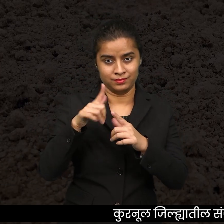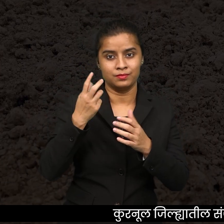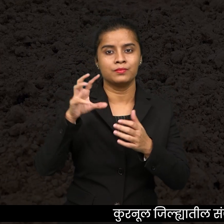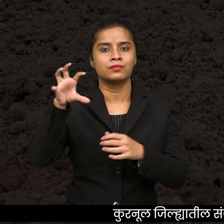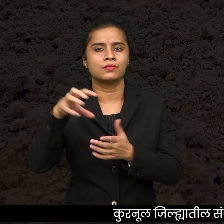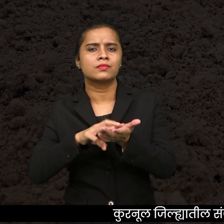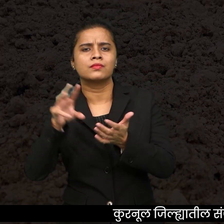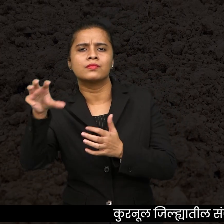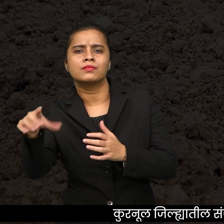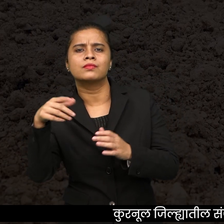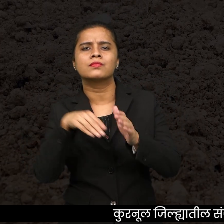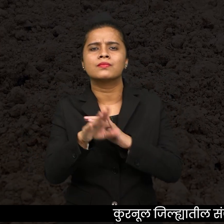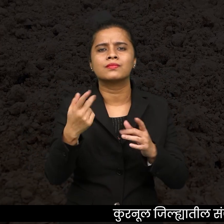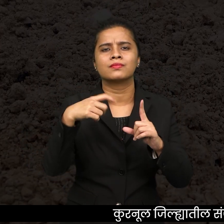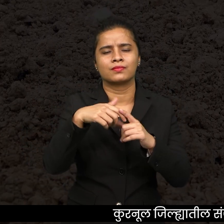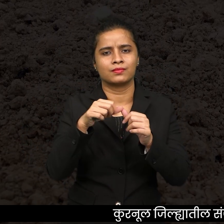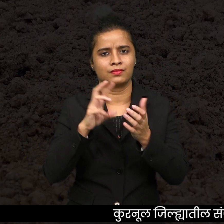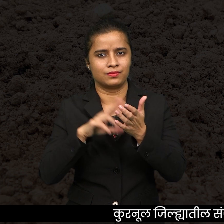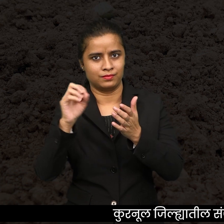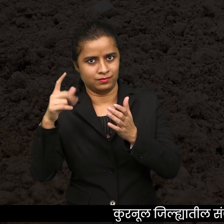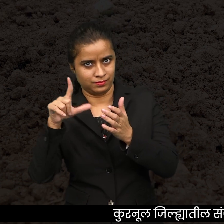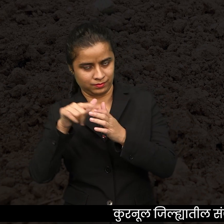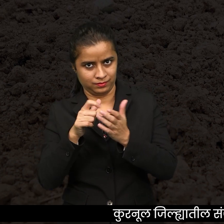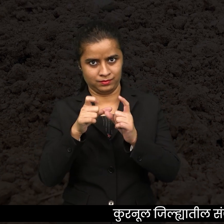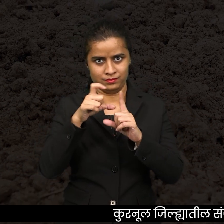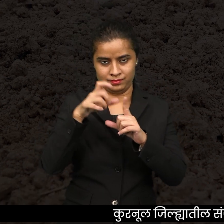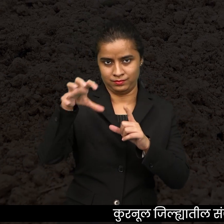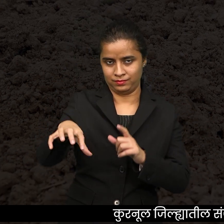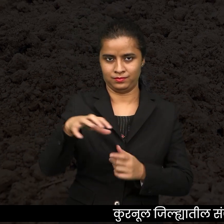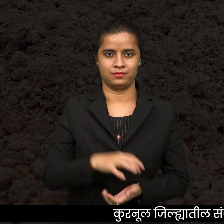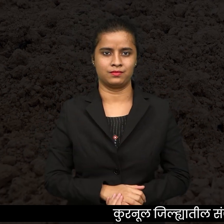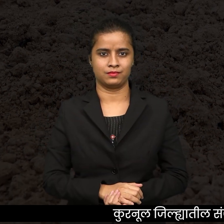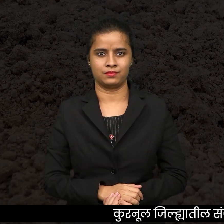संजमला मंडळातील कनाला